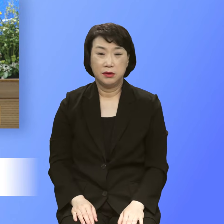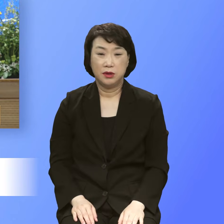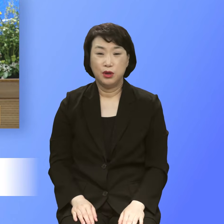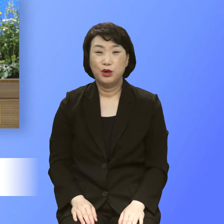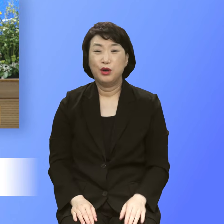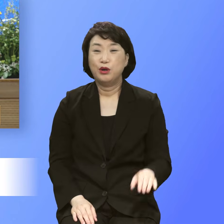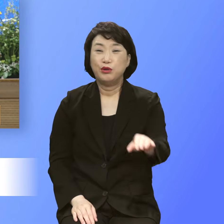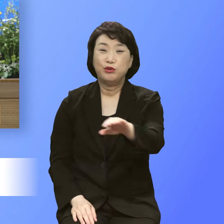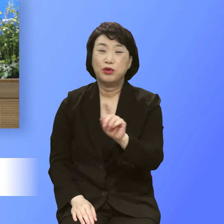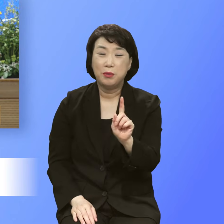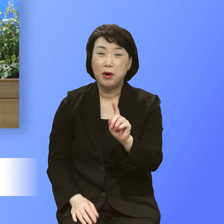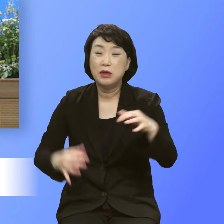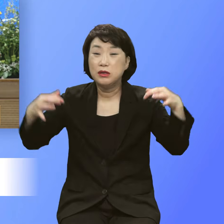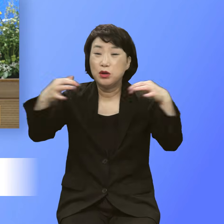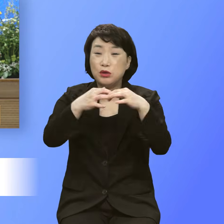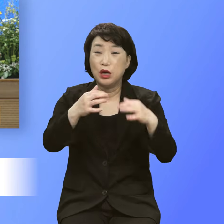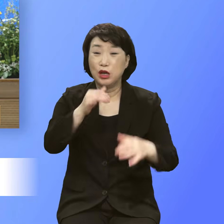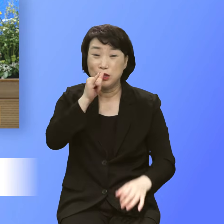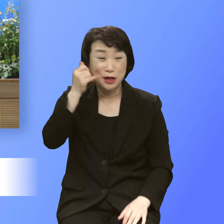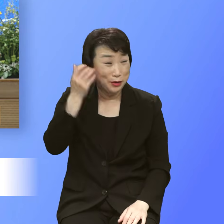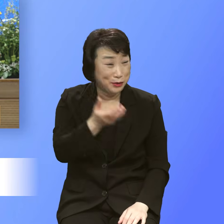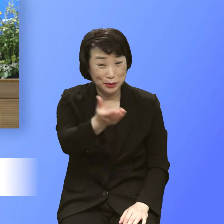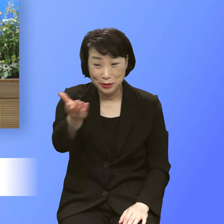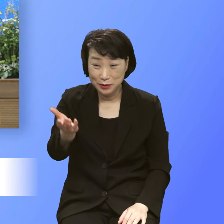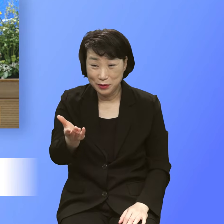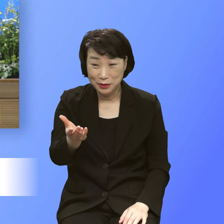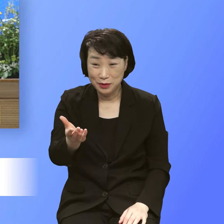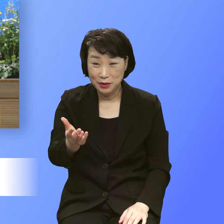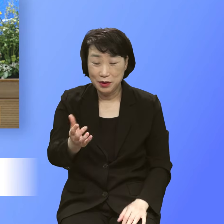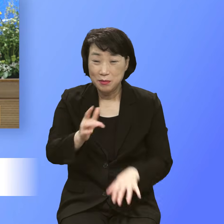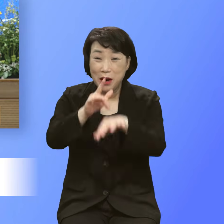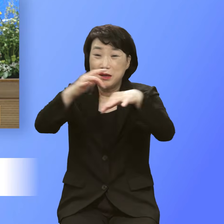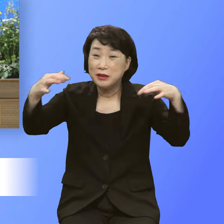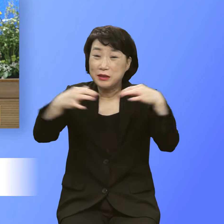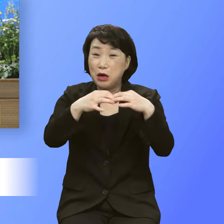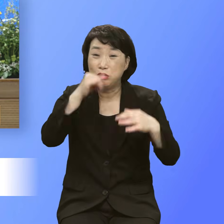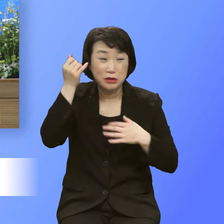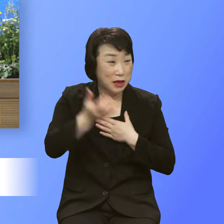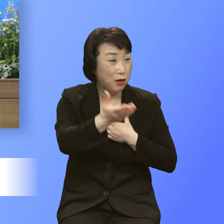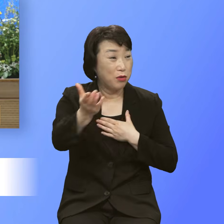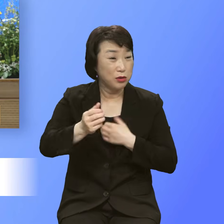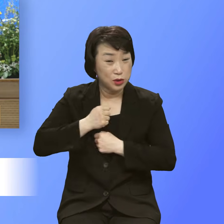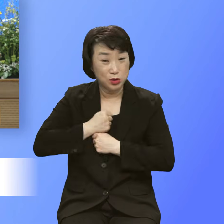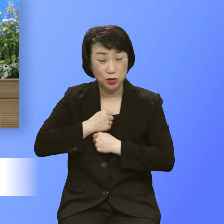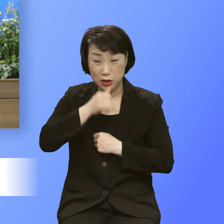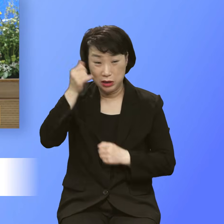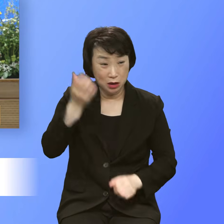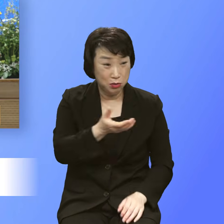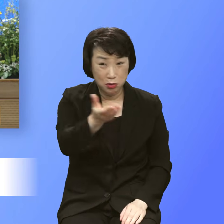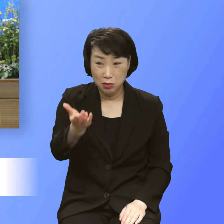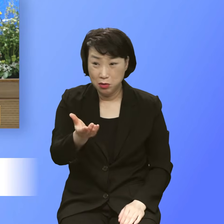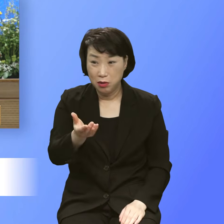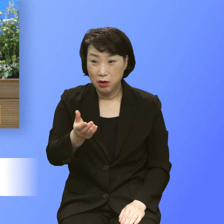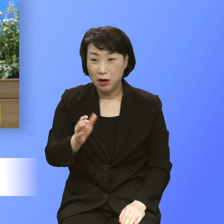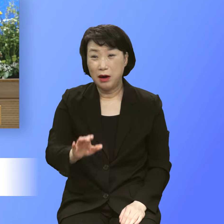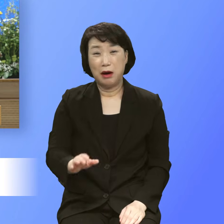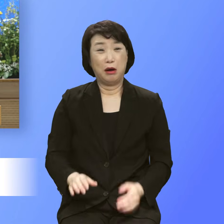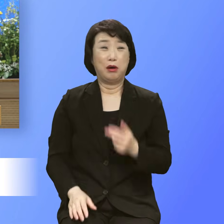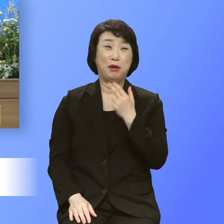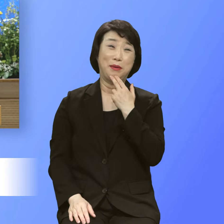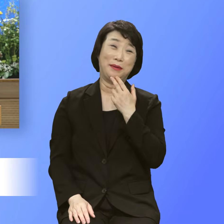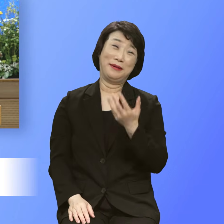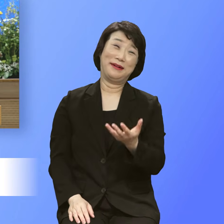근데 우리는 그 전투를 하고 있느냐? 싸우고 있느냐? 지키려고 하고 있느냐?